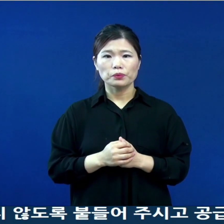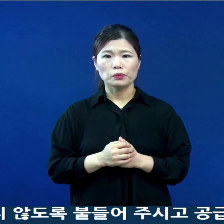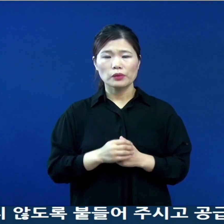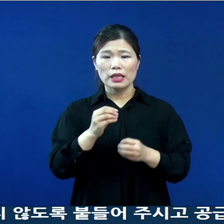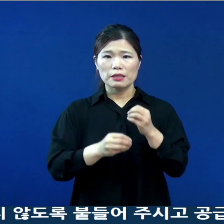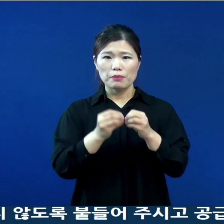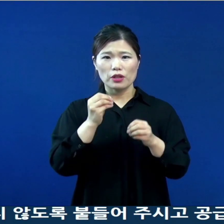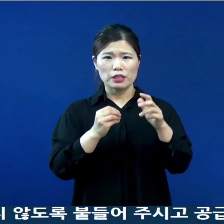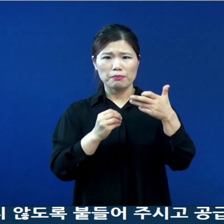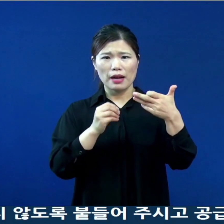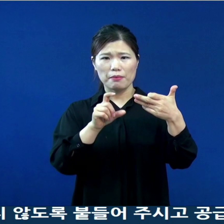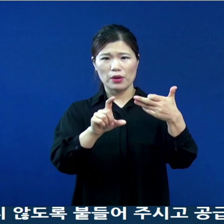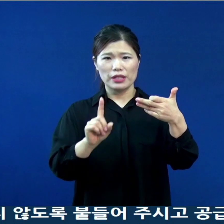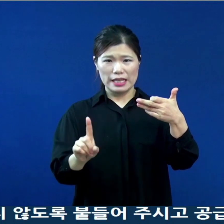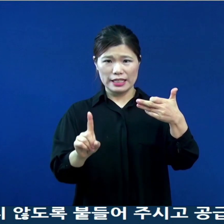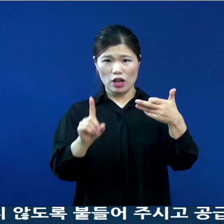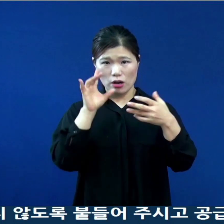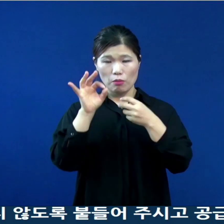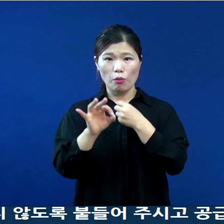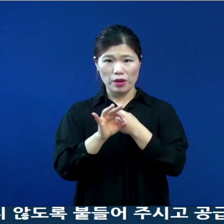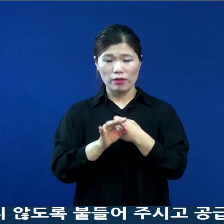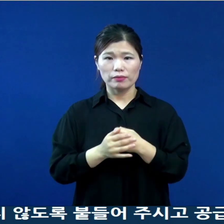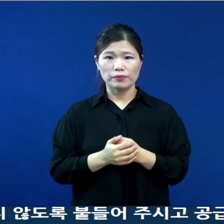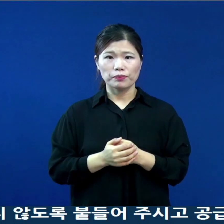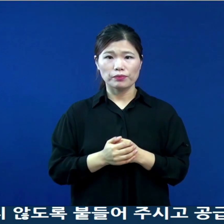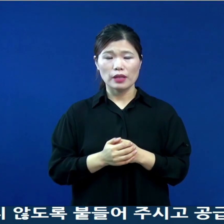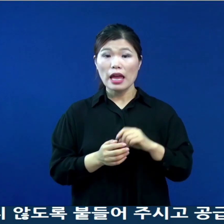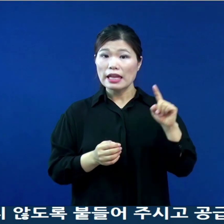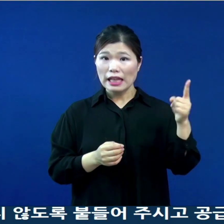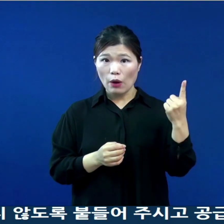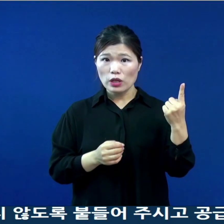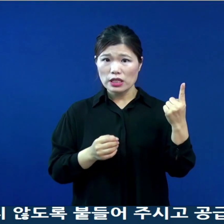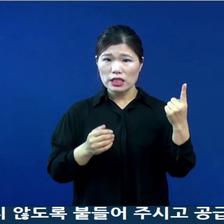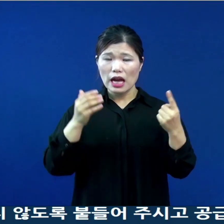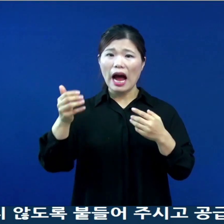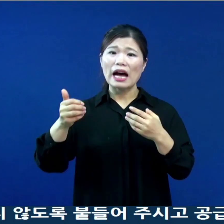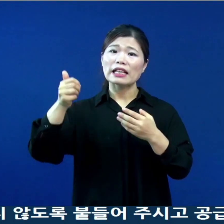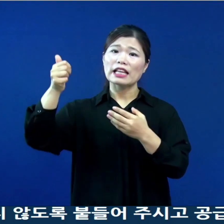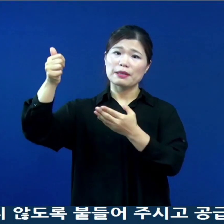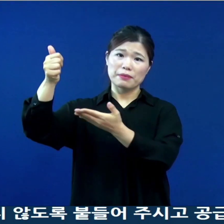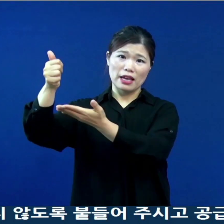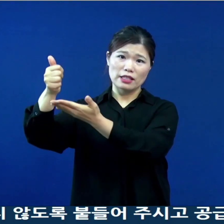시편 18편 1절은 다윗이 하나님께서 베푸시는